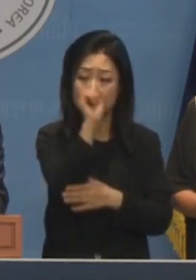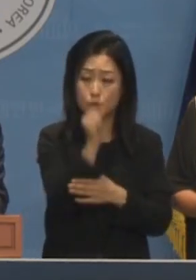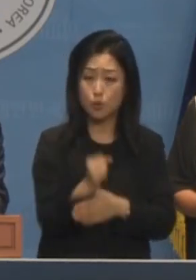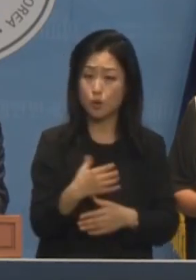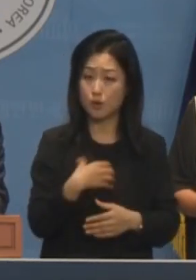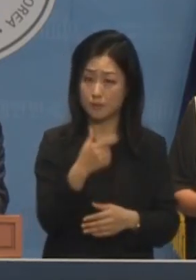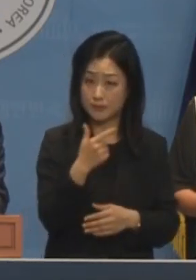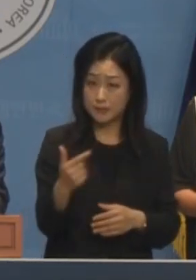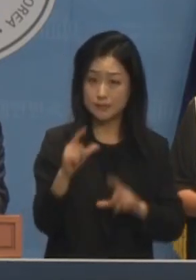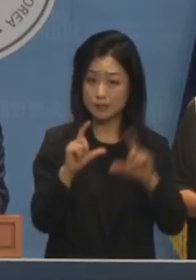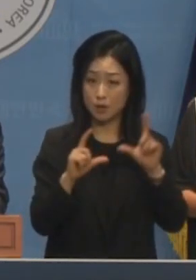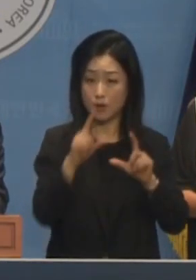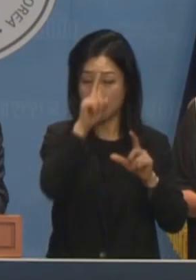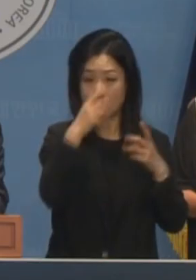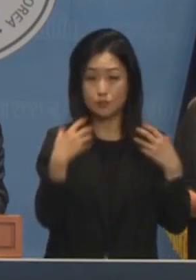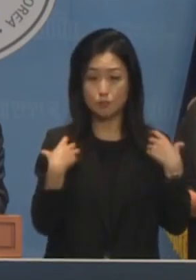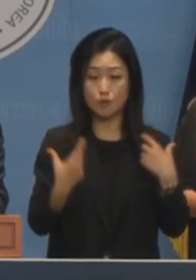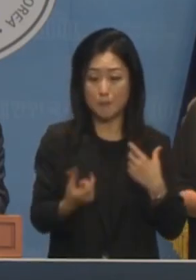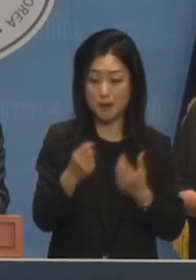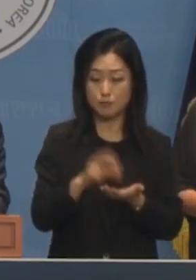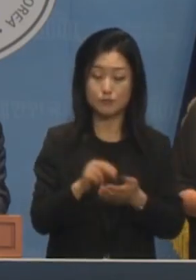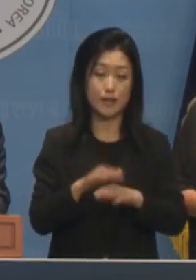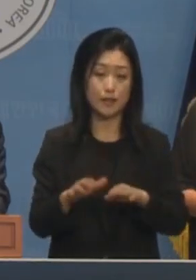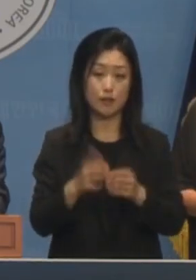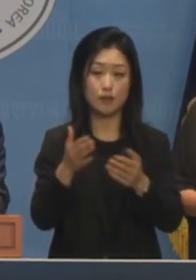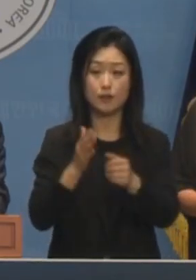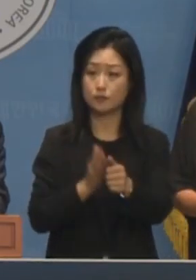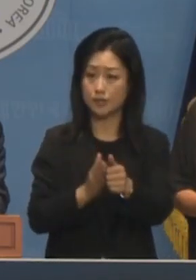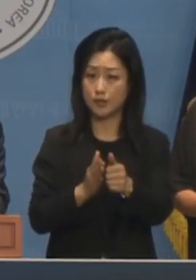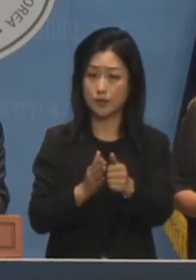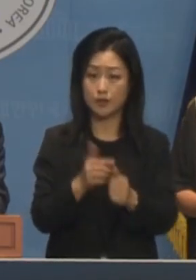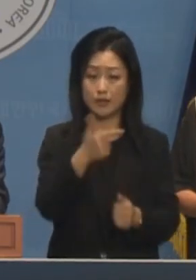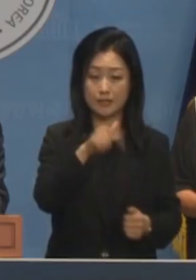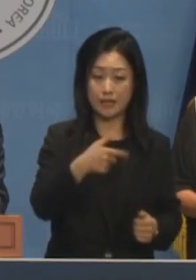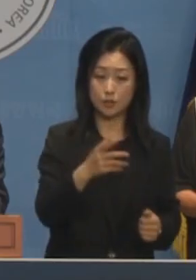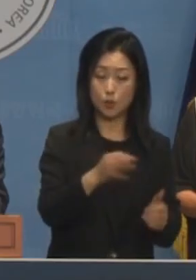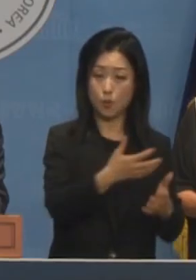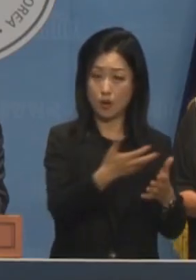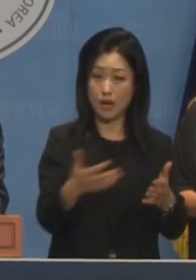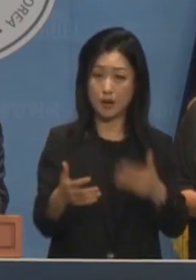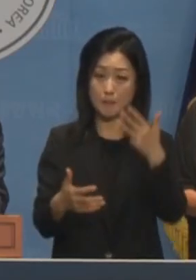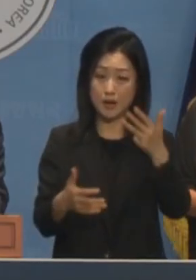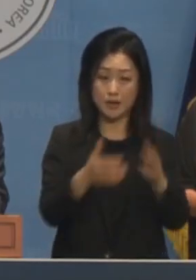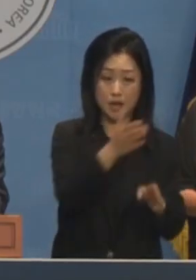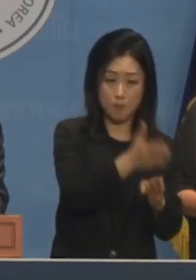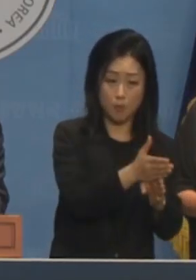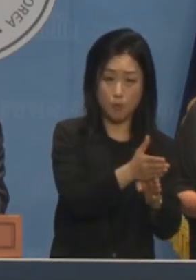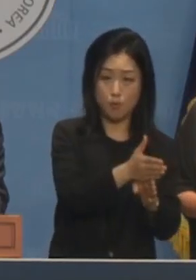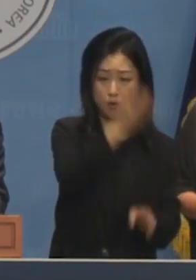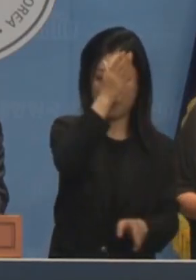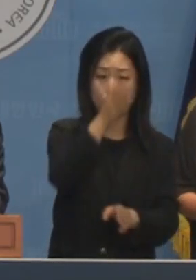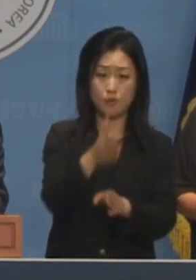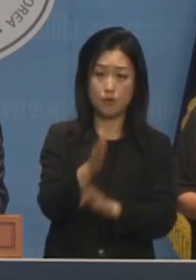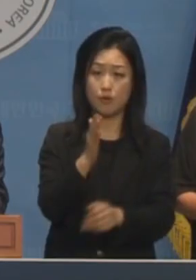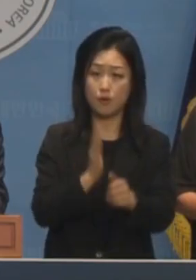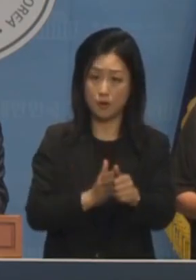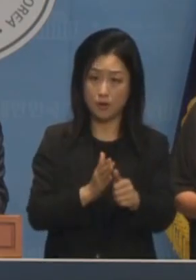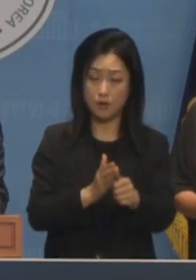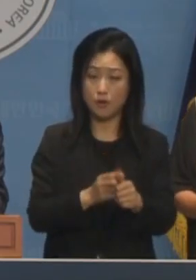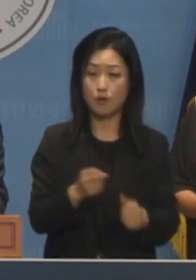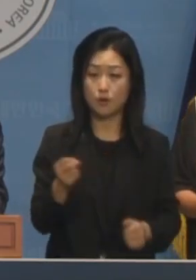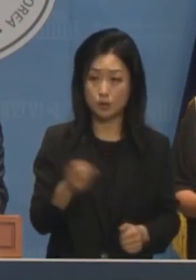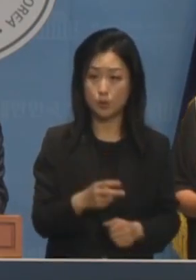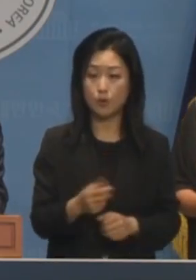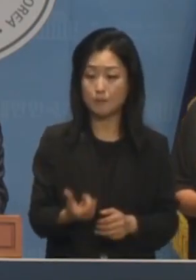달한 지금 정부는 발빠르게 대책을 마련해야 한다. 낙동강 8개보를 비롯해 하구뚝 수문을